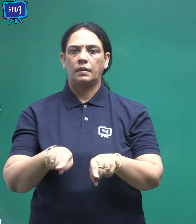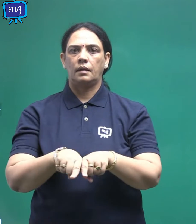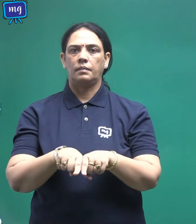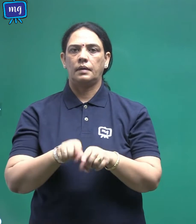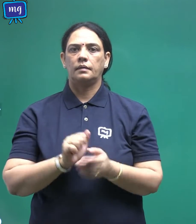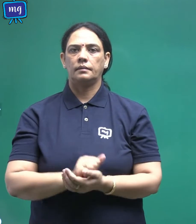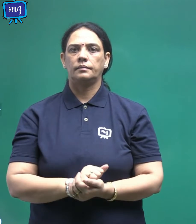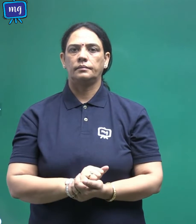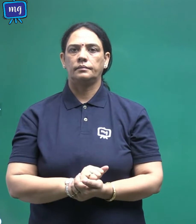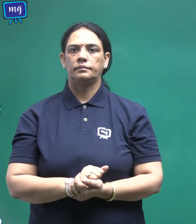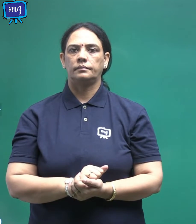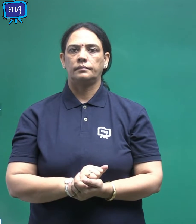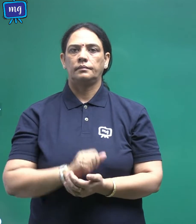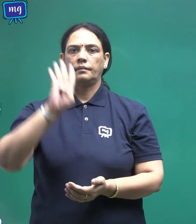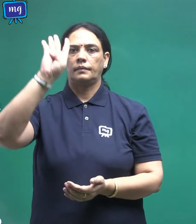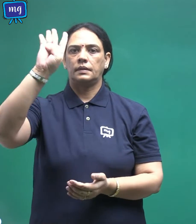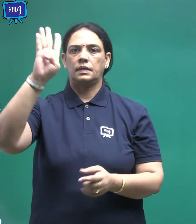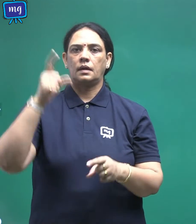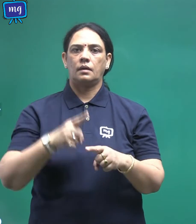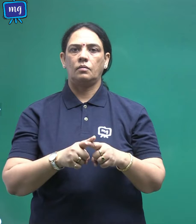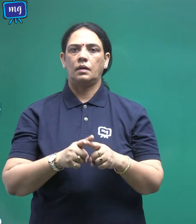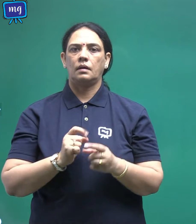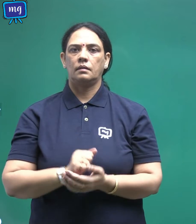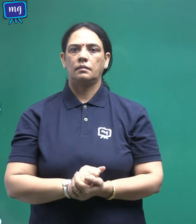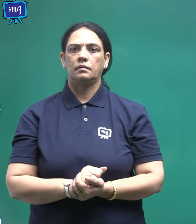बराबर 4 गुणा